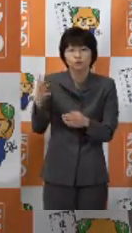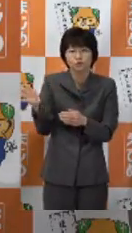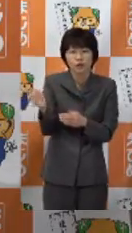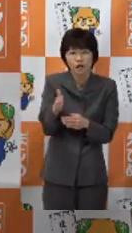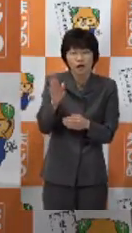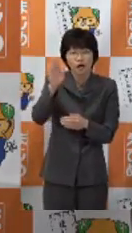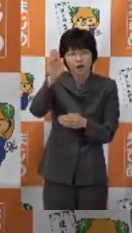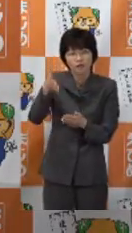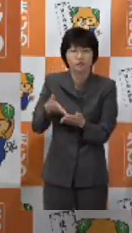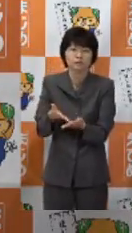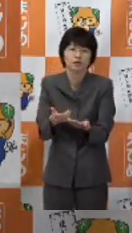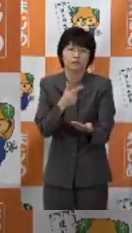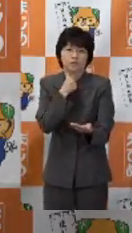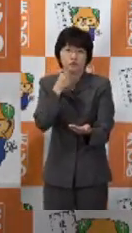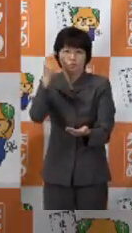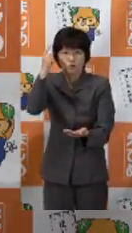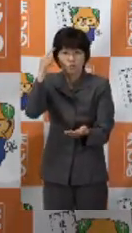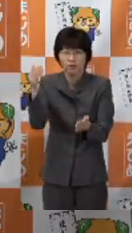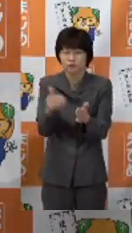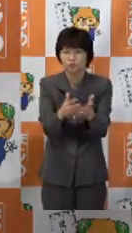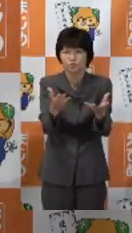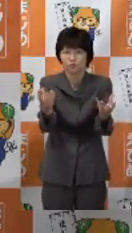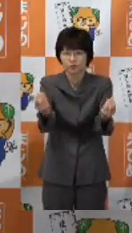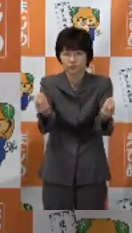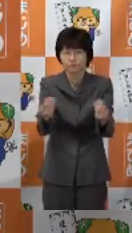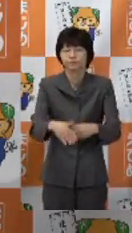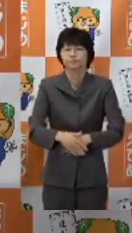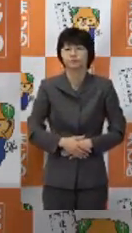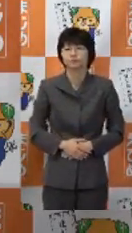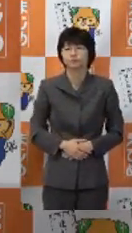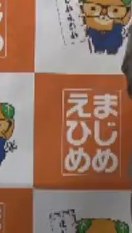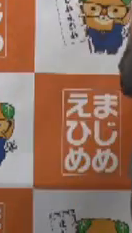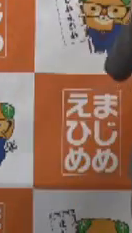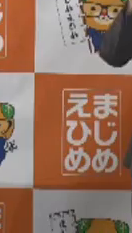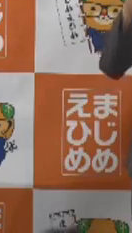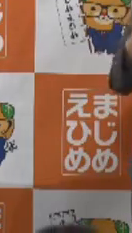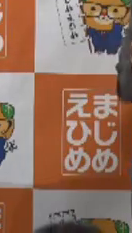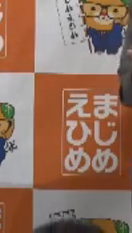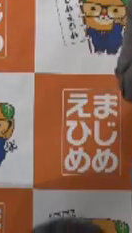て詳細につきました地方を行うです